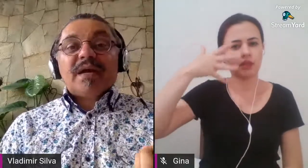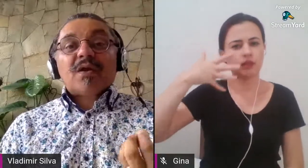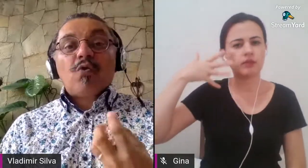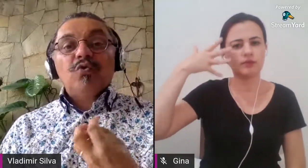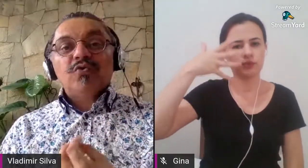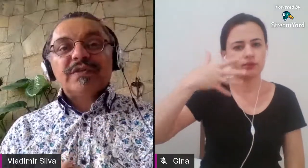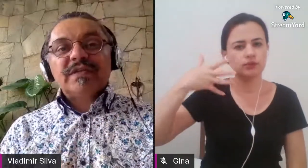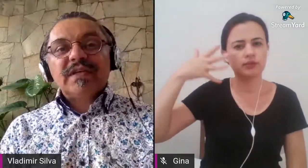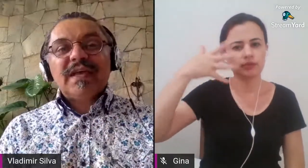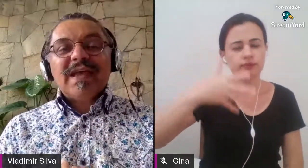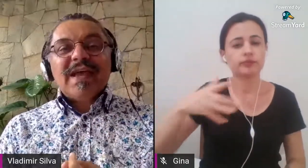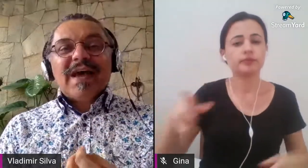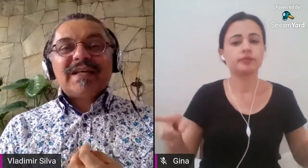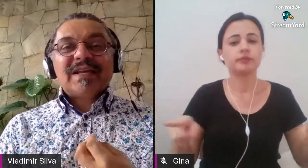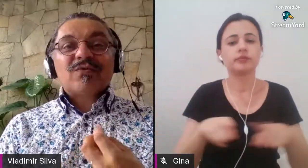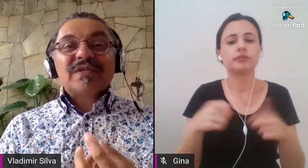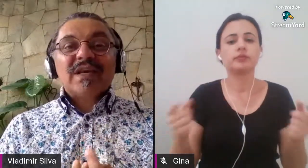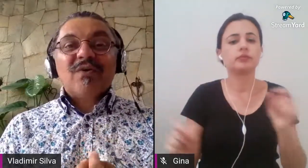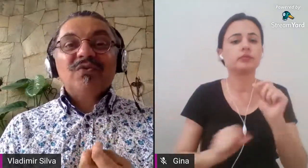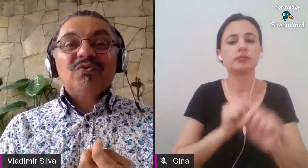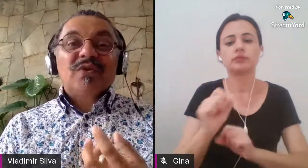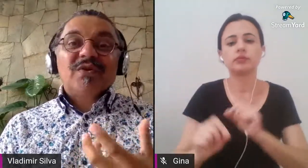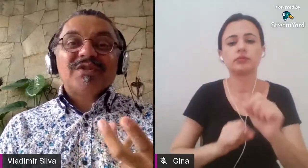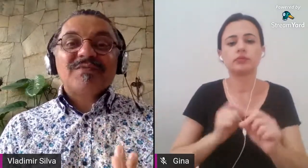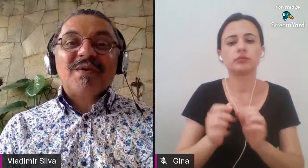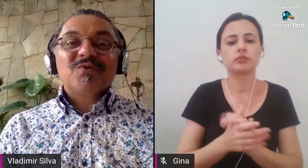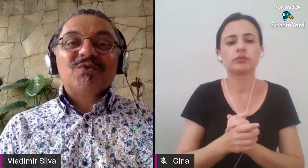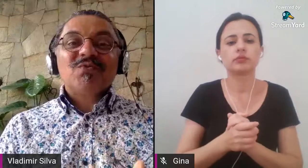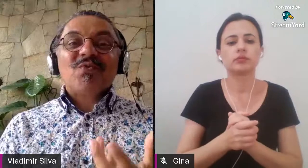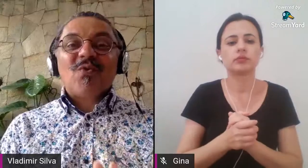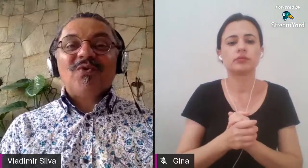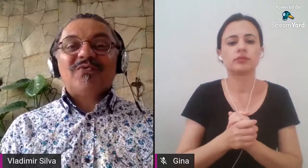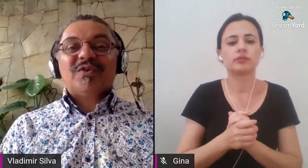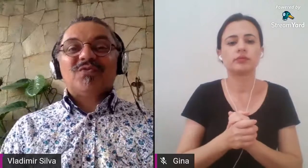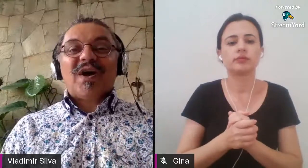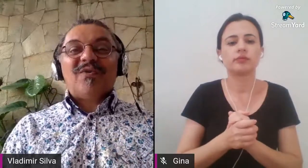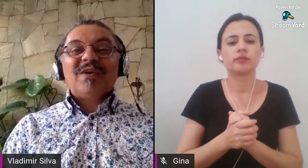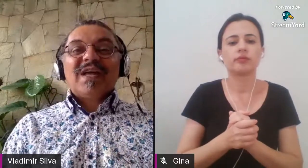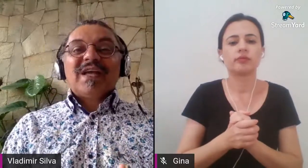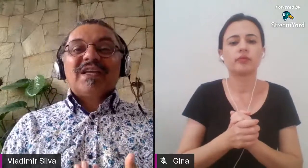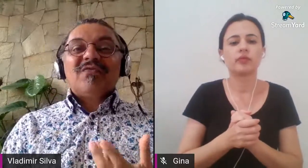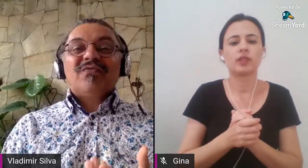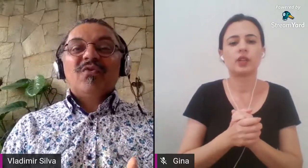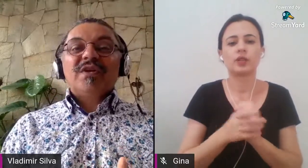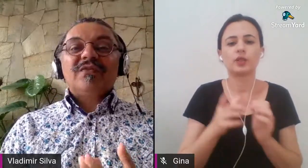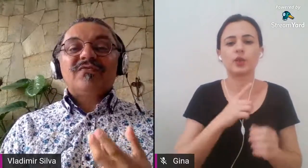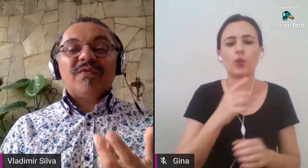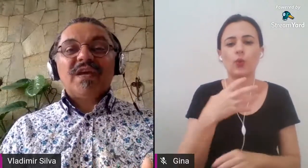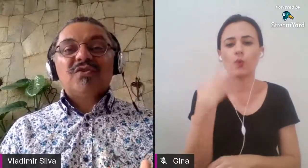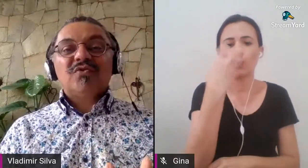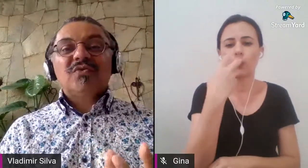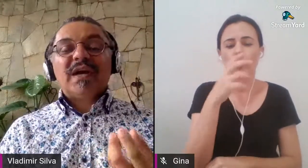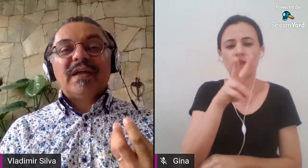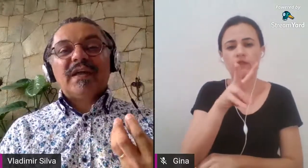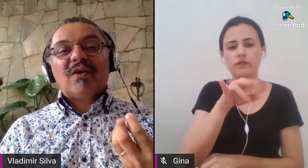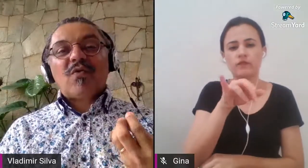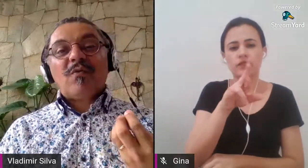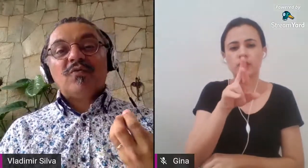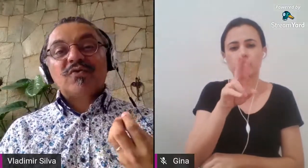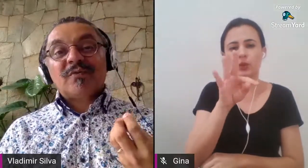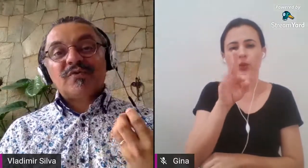evento e também para conduzir a execução do que nós chamamos de um coro virtual, que foi